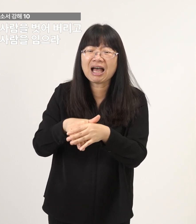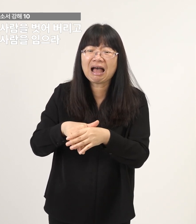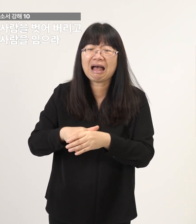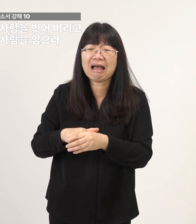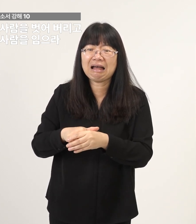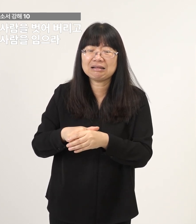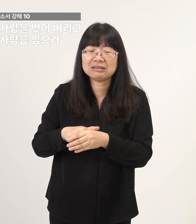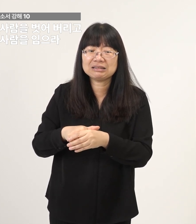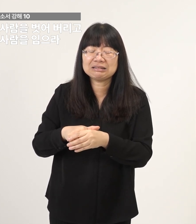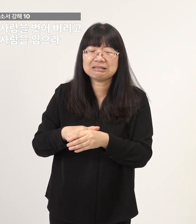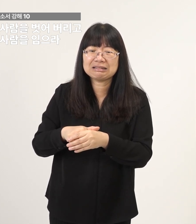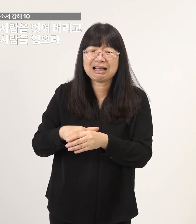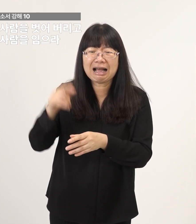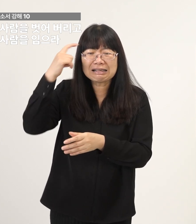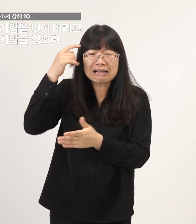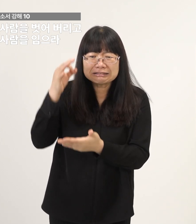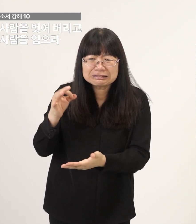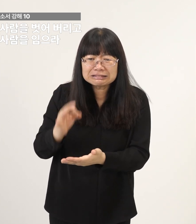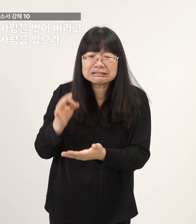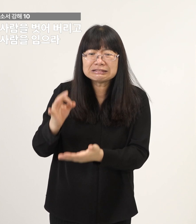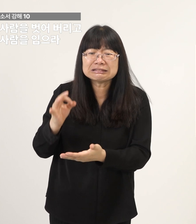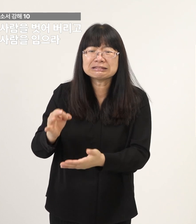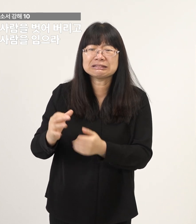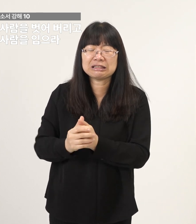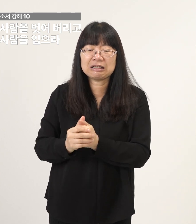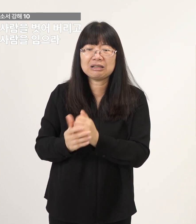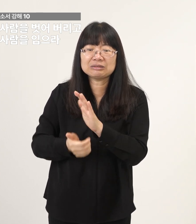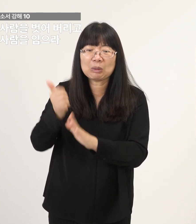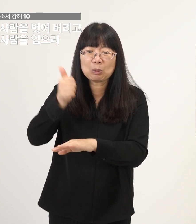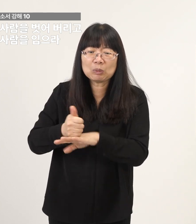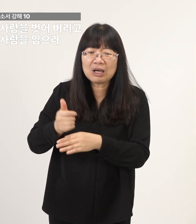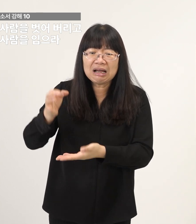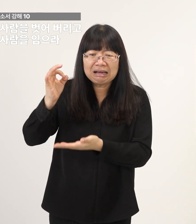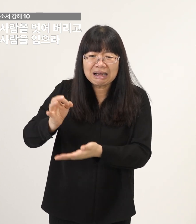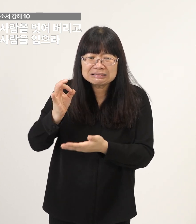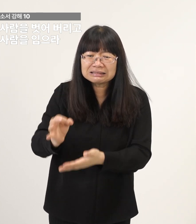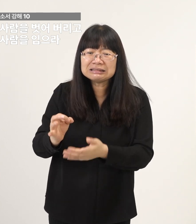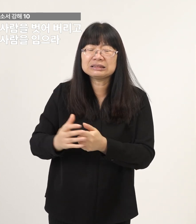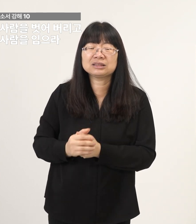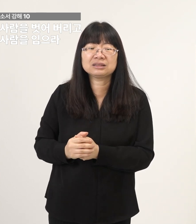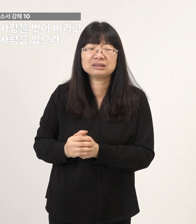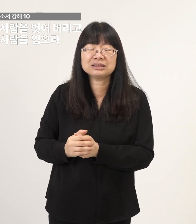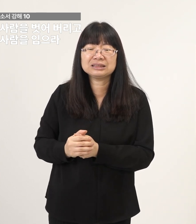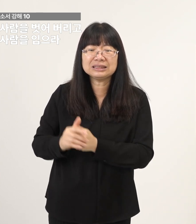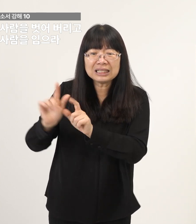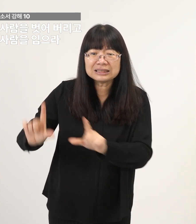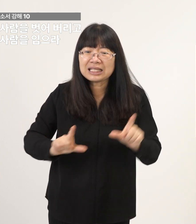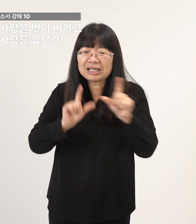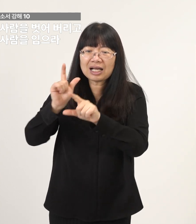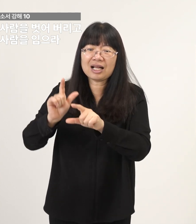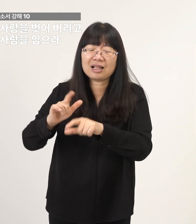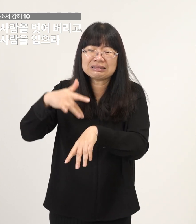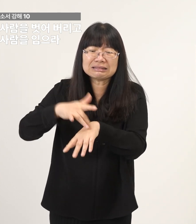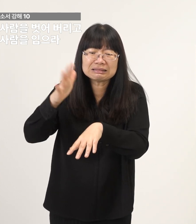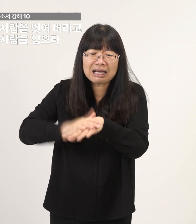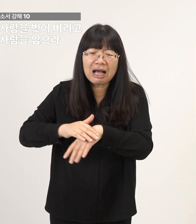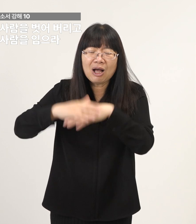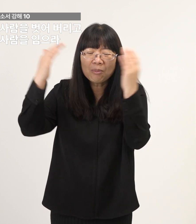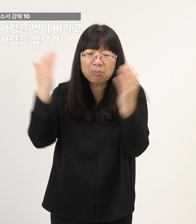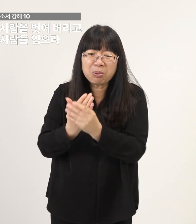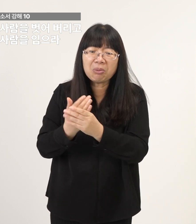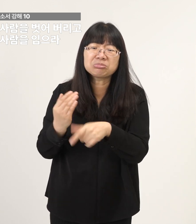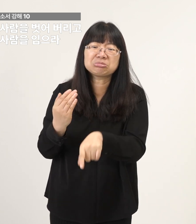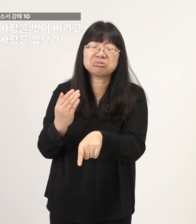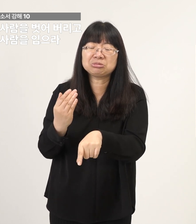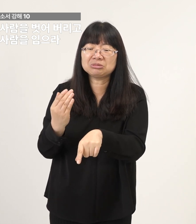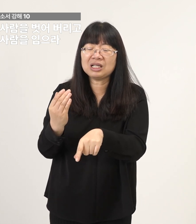애굽의 승진의 가치, 성공의 가치, 이런 것들을 무용지물로